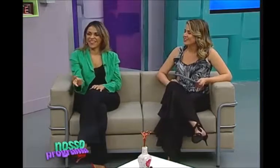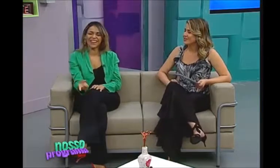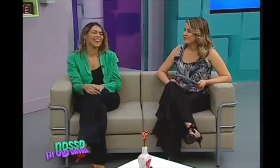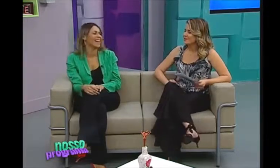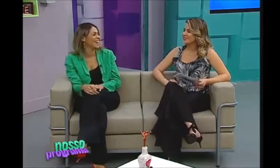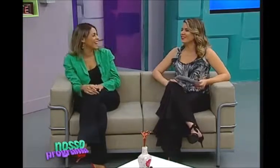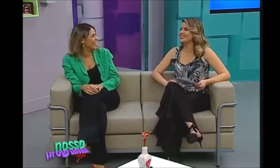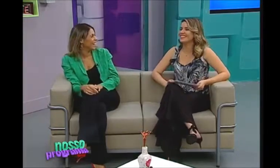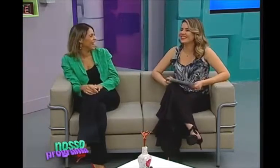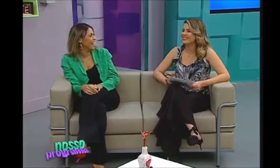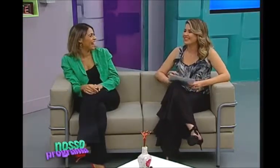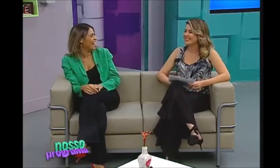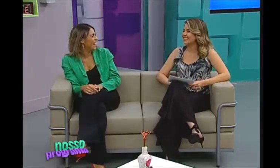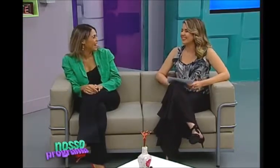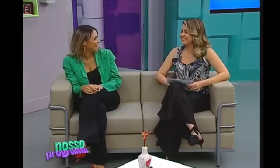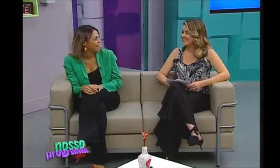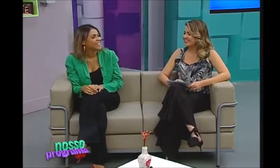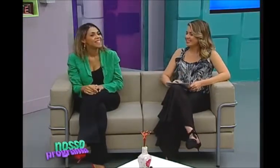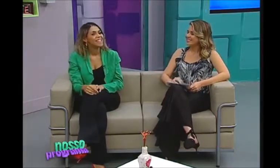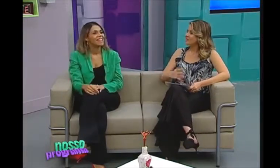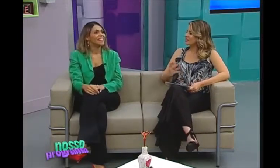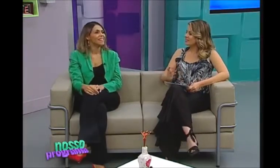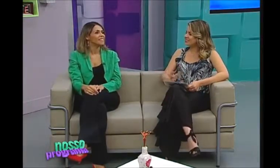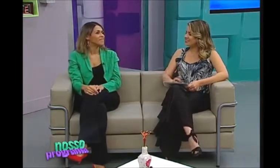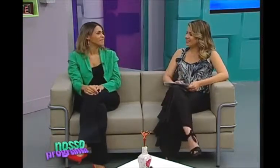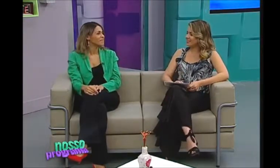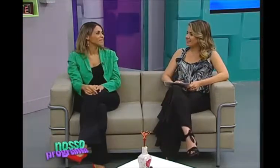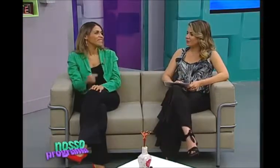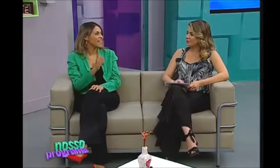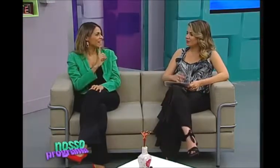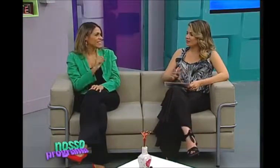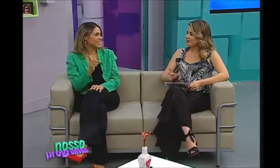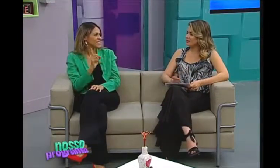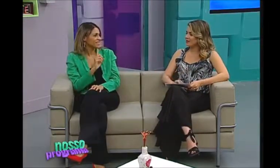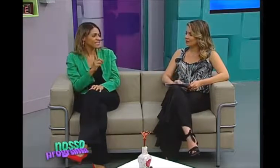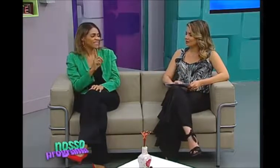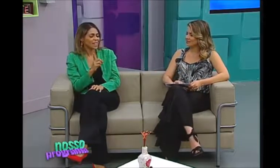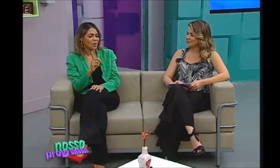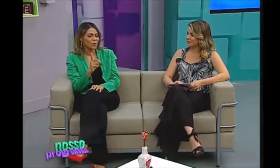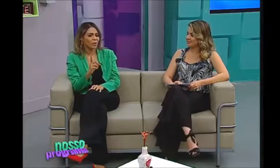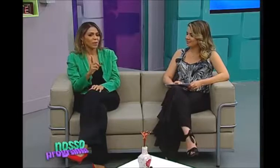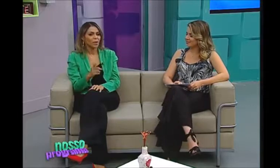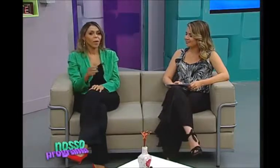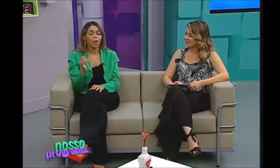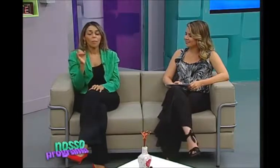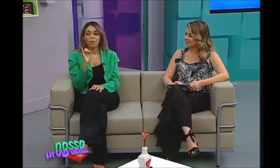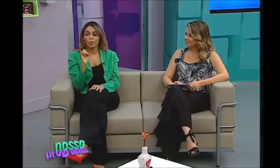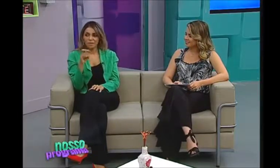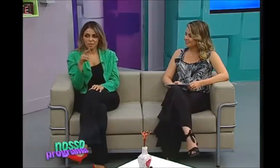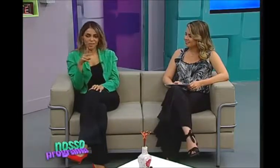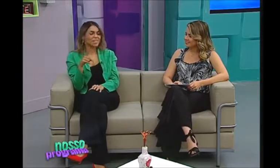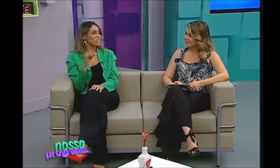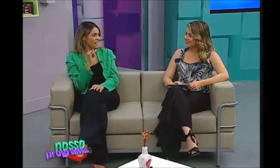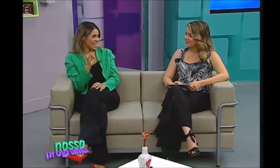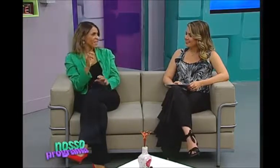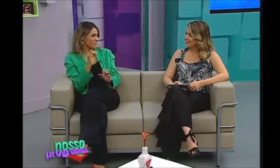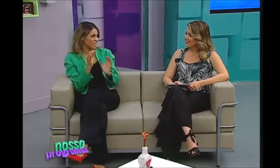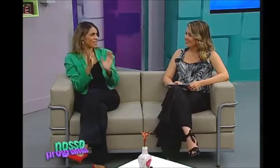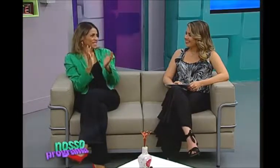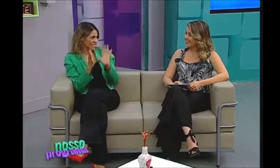longa. Quanto que você aprendeu? Você sempre teve esse interesse? Não, Como você entrou nesse mercado? O meu irmão é diferente, é difícil fazer,